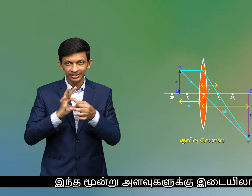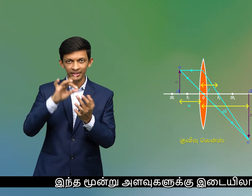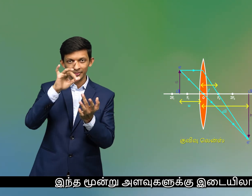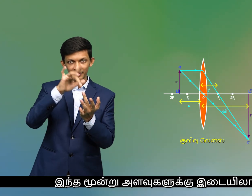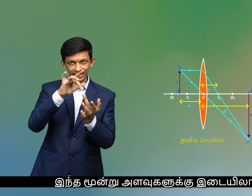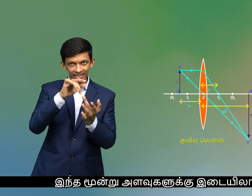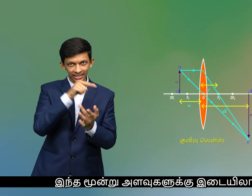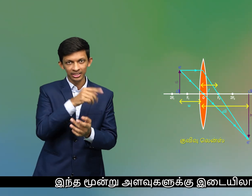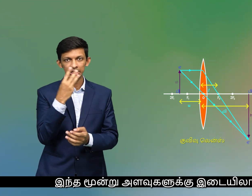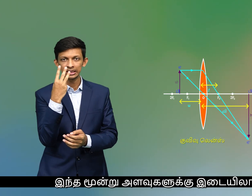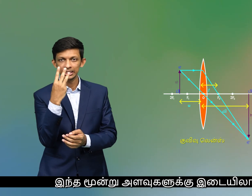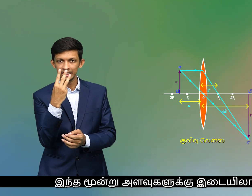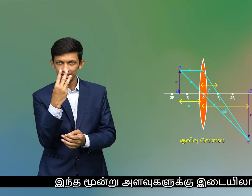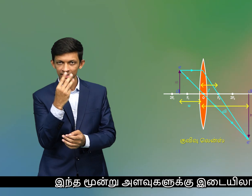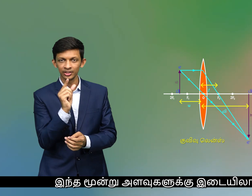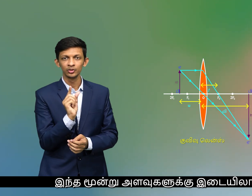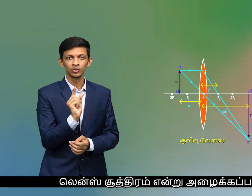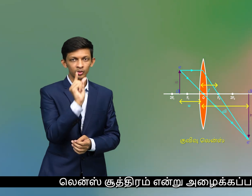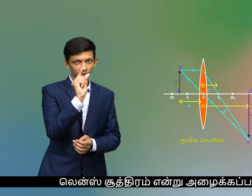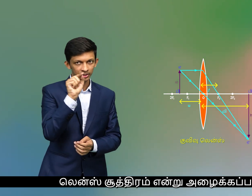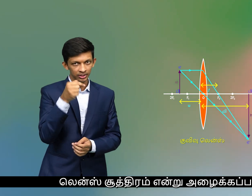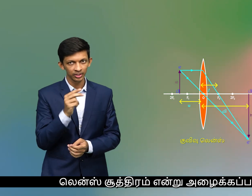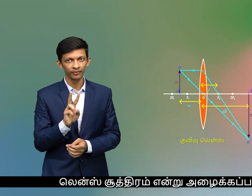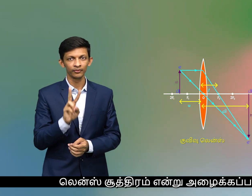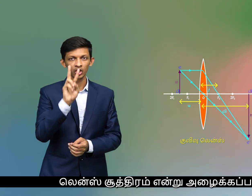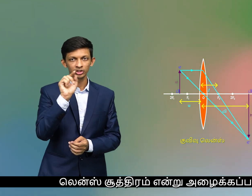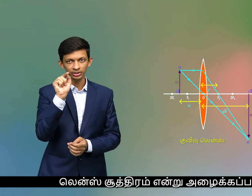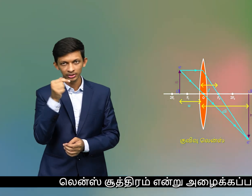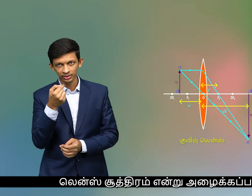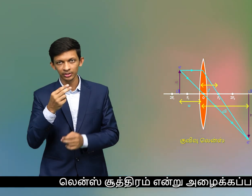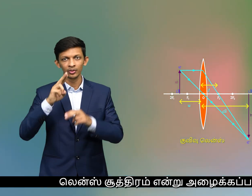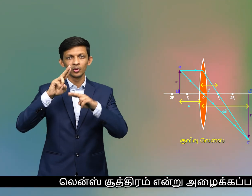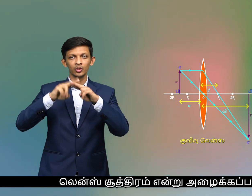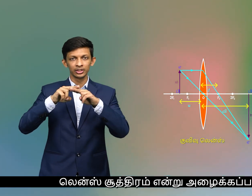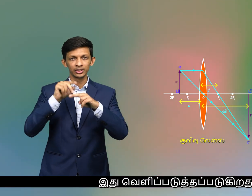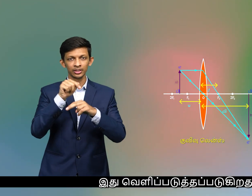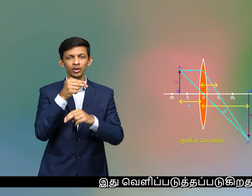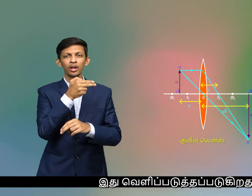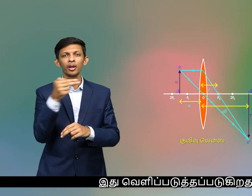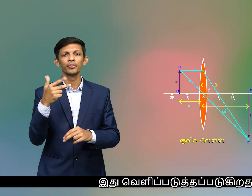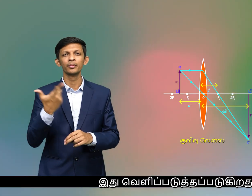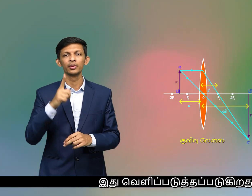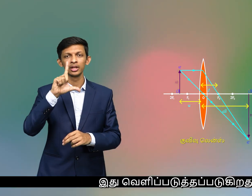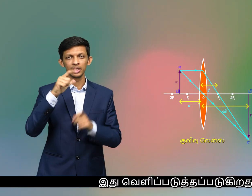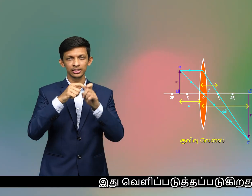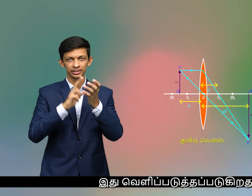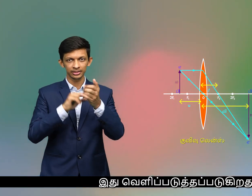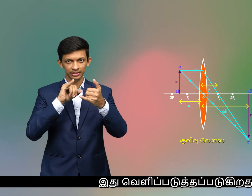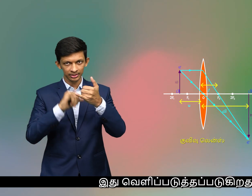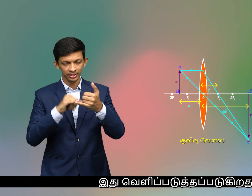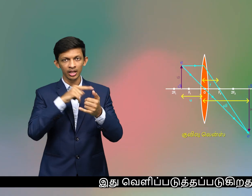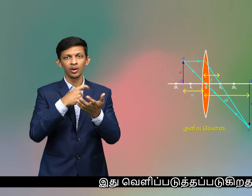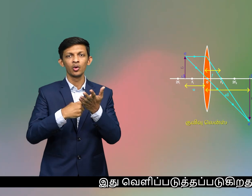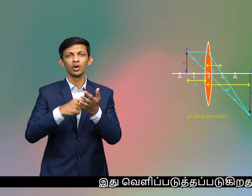இந்த மூன்று அளவுகளுக்கு இடையிலான உறவு வில்லை சூத்திரம் என்று அழைக்கப்படுகிறது. இது